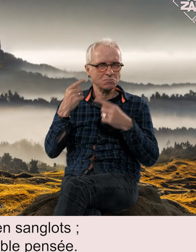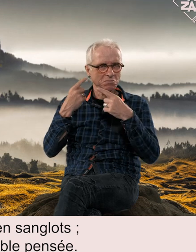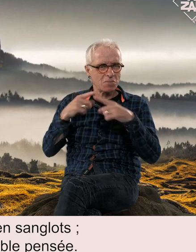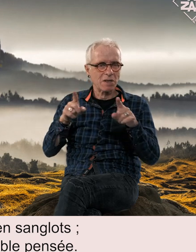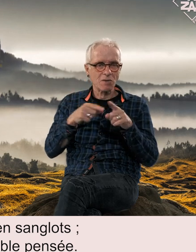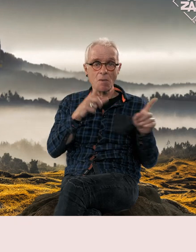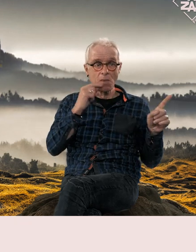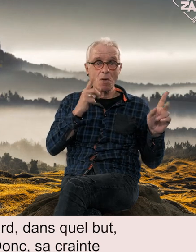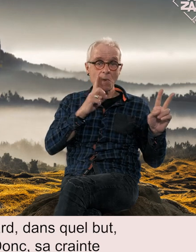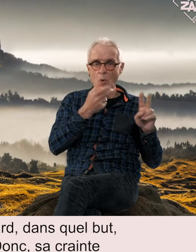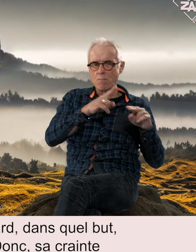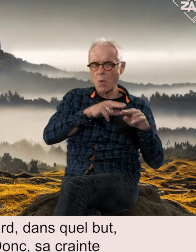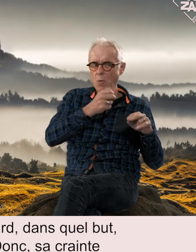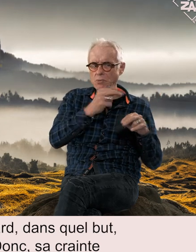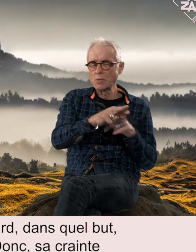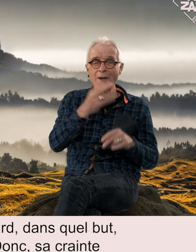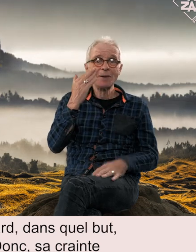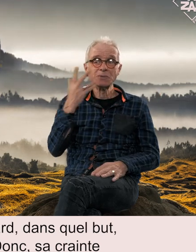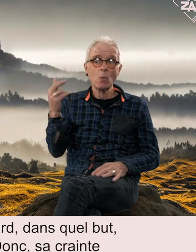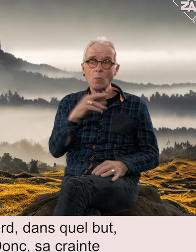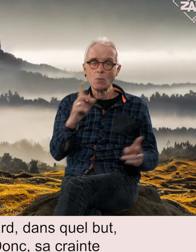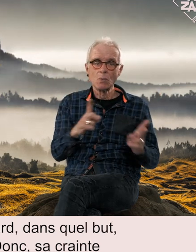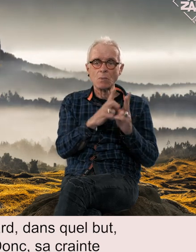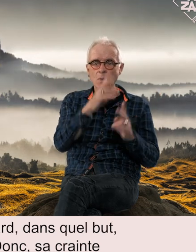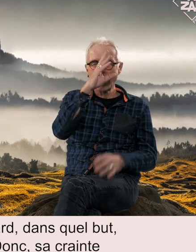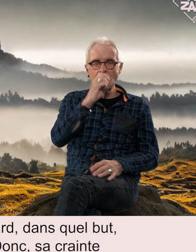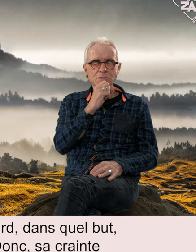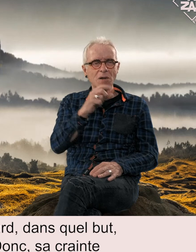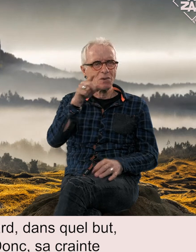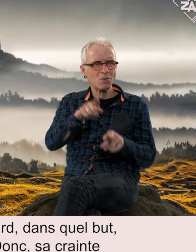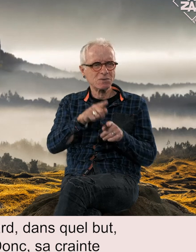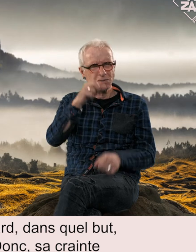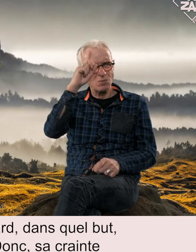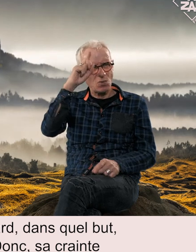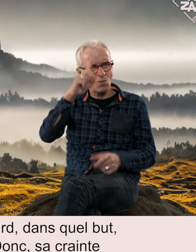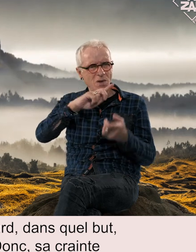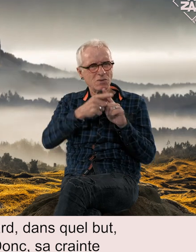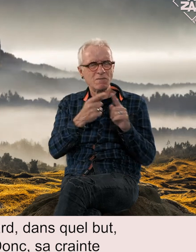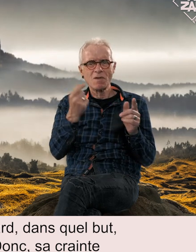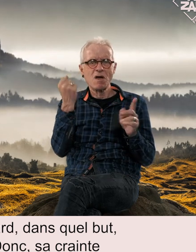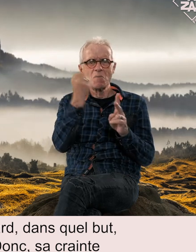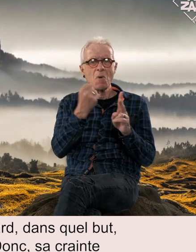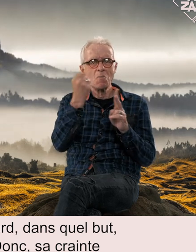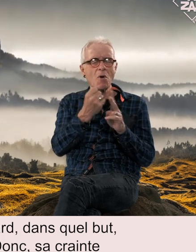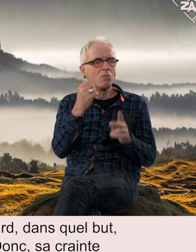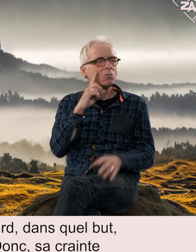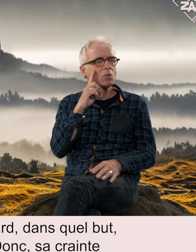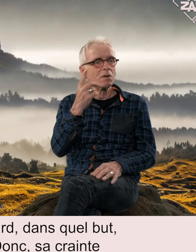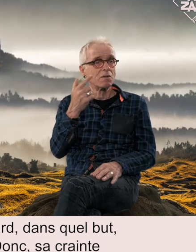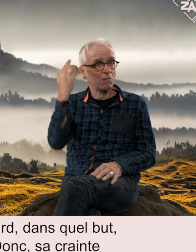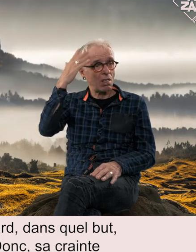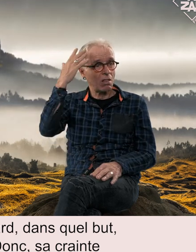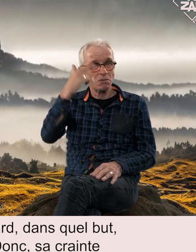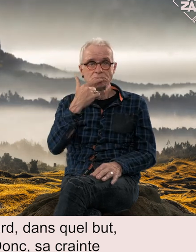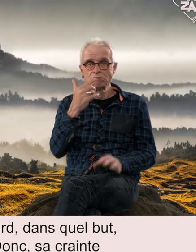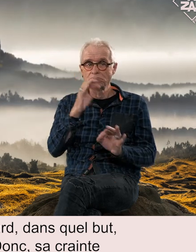probablement étaient morts. Si jamais il les revoyait, par quel hasard, dans quel but arriverait-il à cette abomination ? Donc, sa crainte n'avait pas